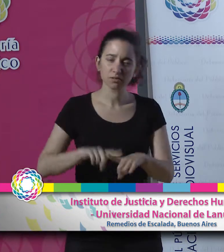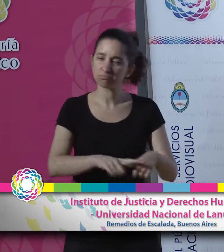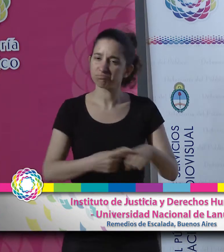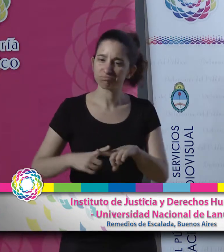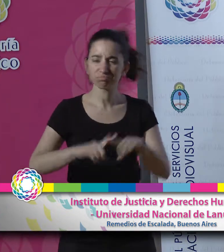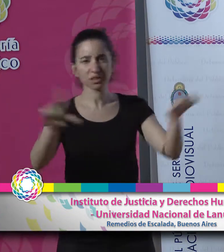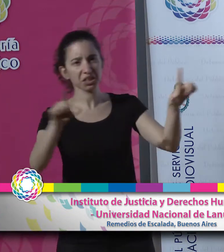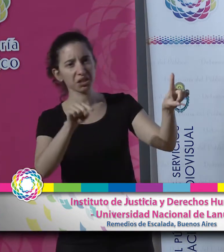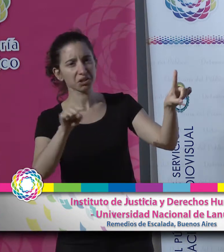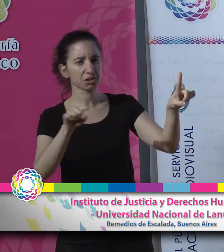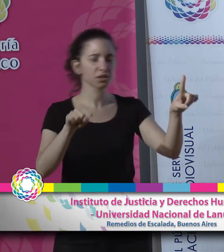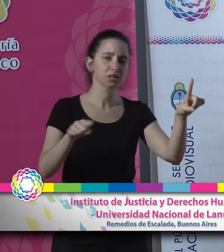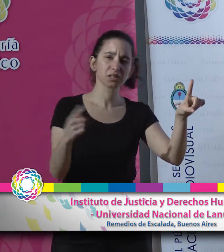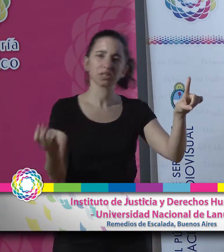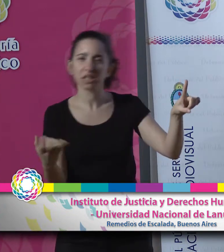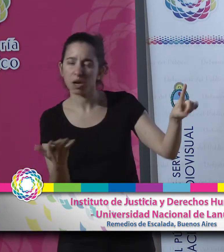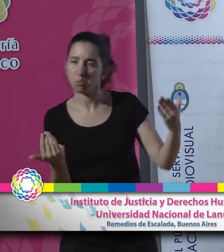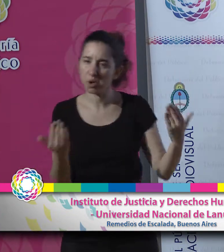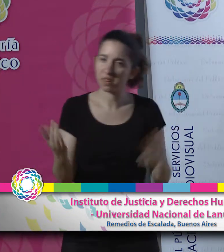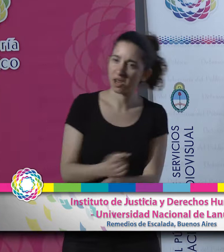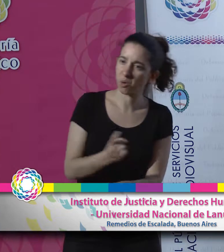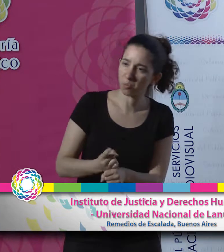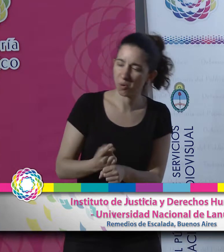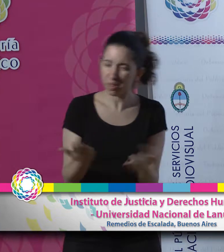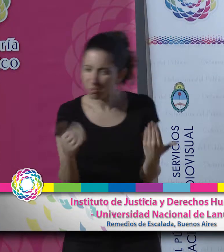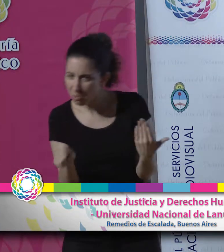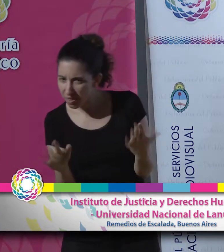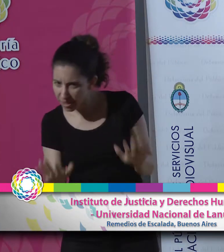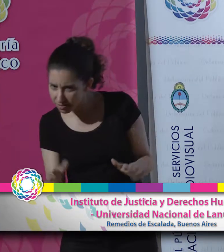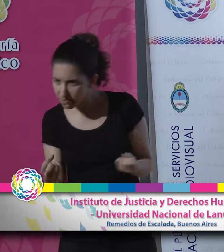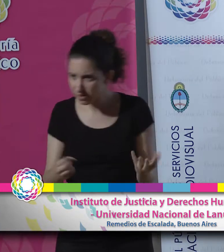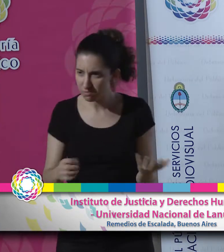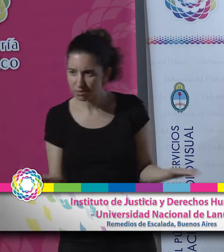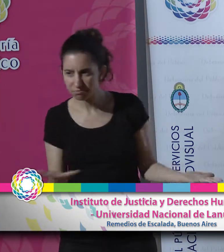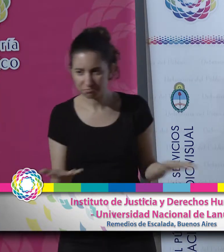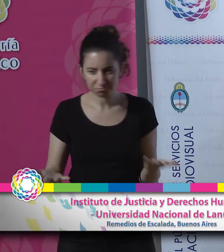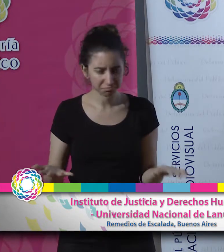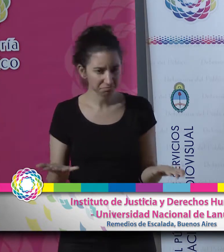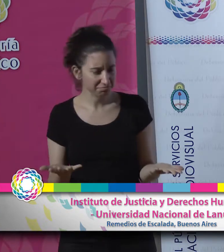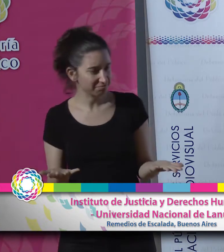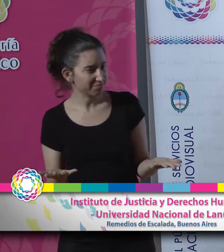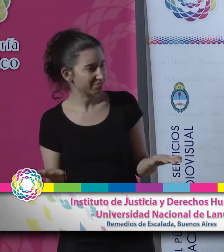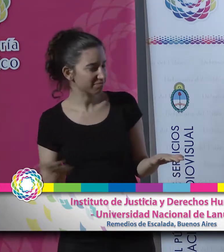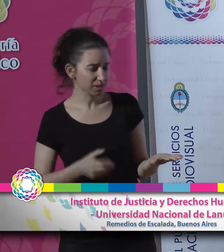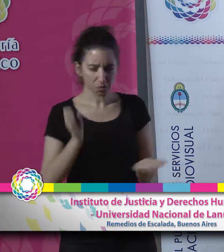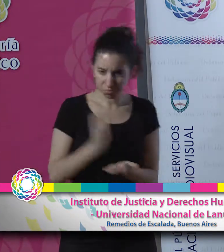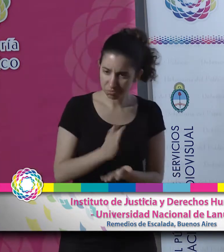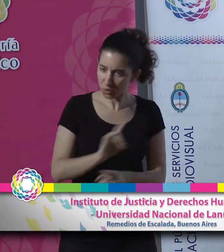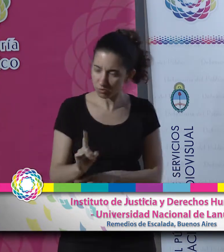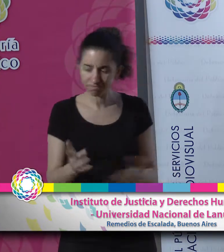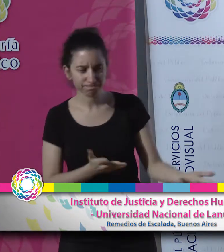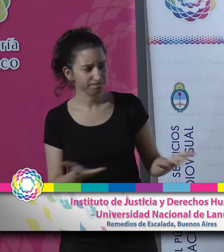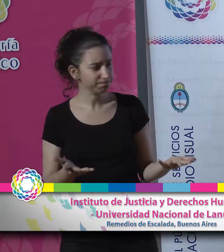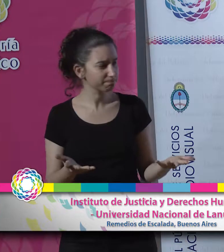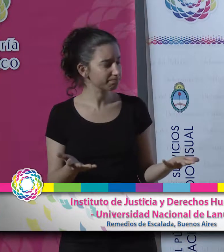en la televisión qué pasa con esto sí se puede decir no se puede decir se puede hacer no se puede hacer siempre sería de bueno y no lo podemos condenar pero